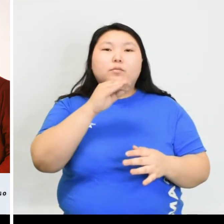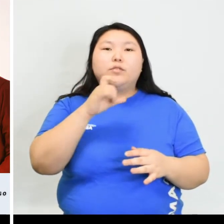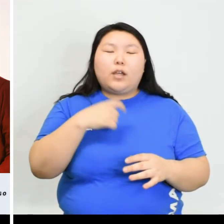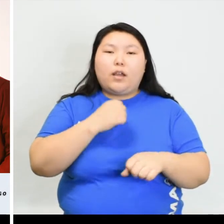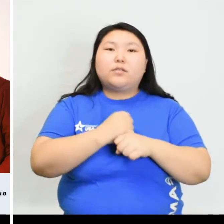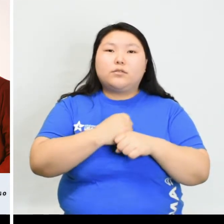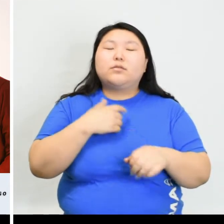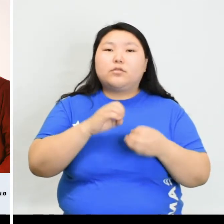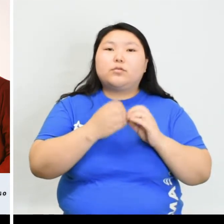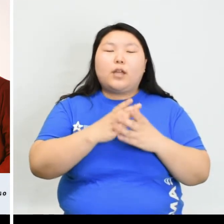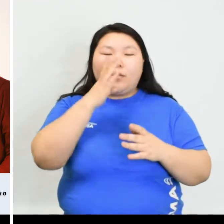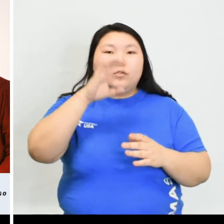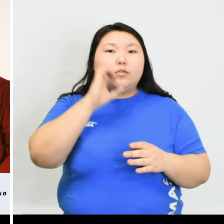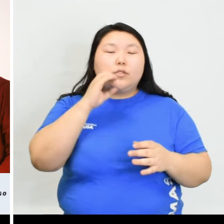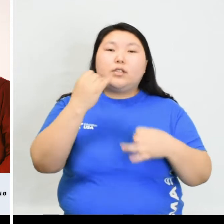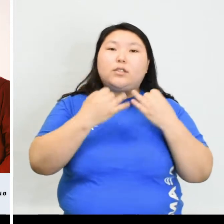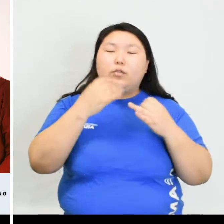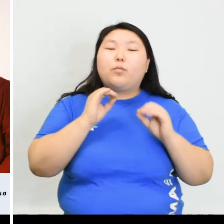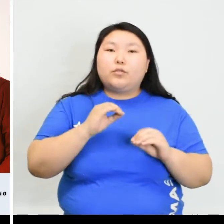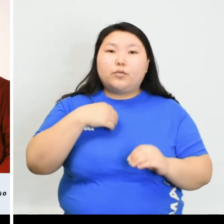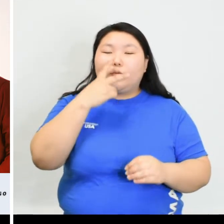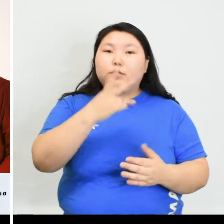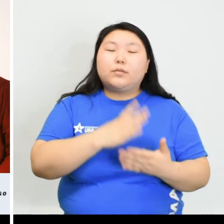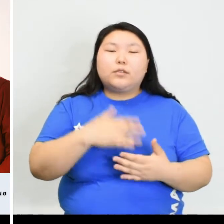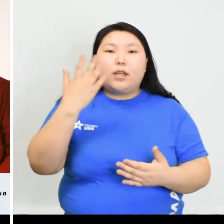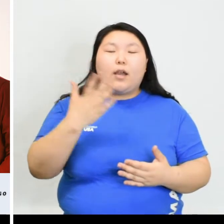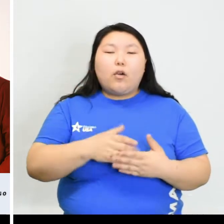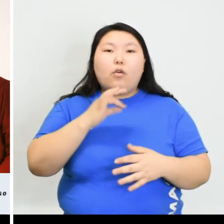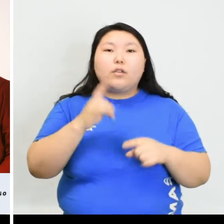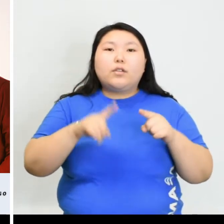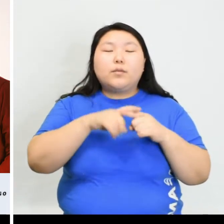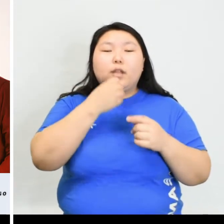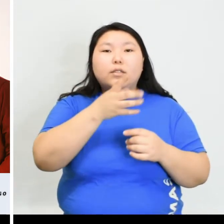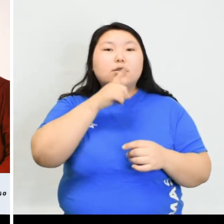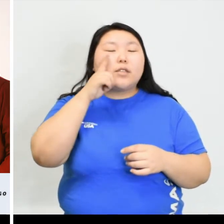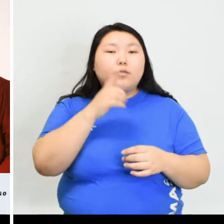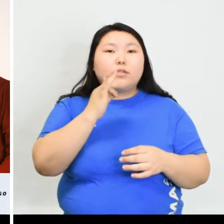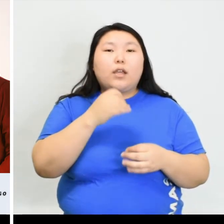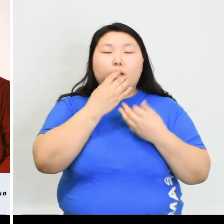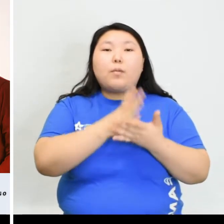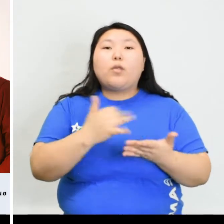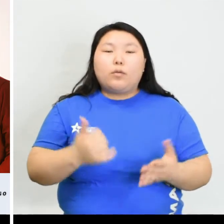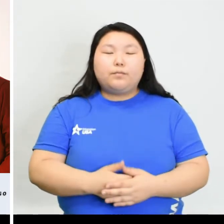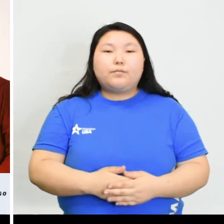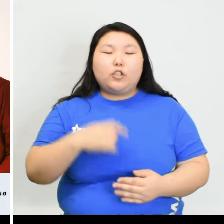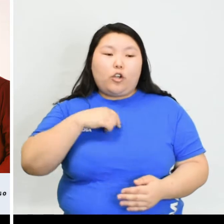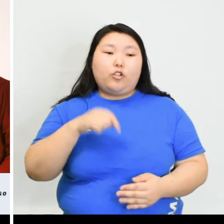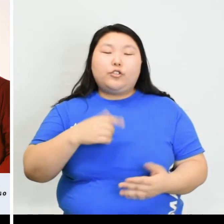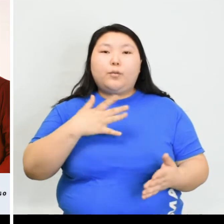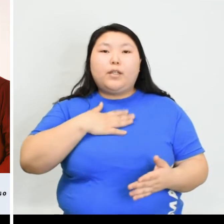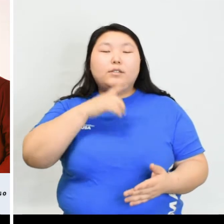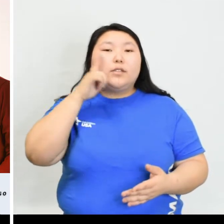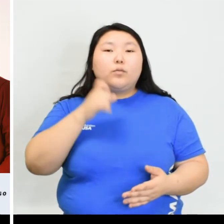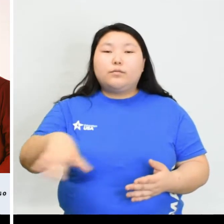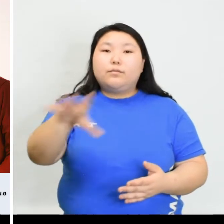байгаа тухай маш сонирхолтой ярилцлага боллоо гэж үзэж байна. Та өөр нэмж хэлэх залуус тахих юм байгаа юу? Одоо ингээд манай залуучууд